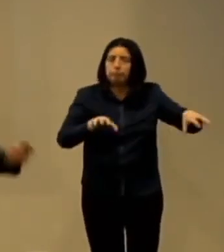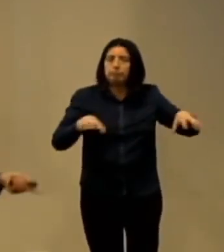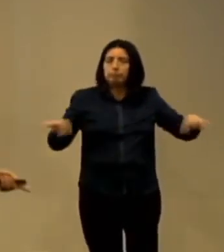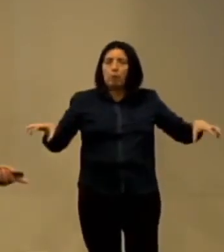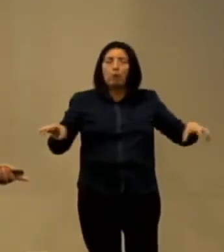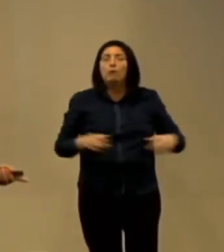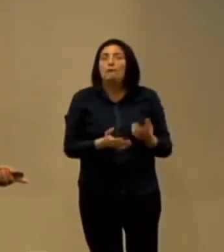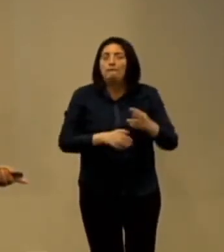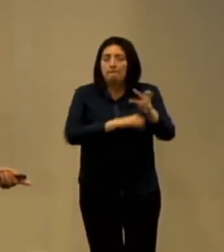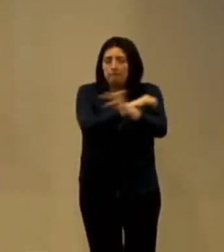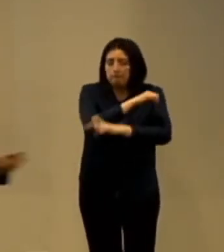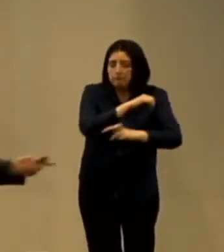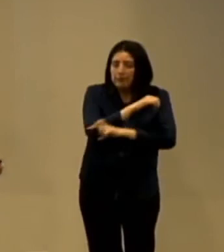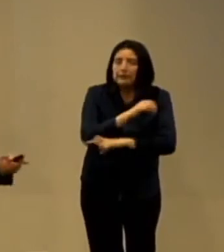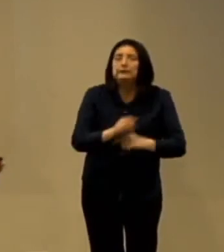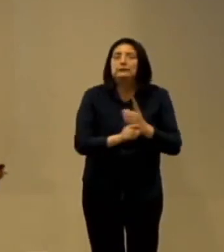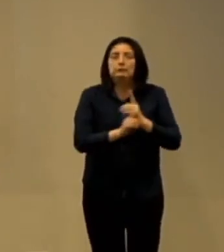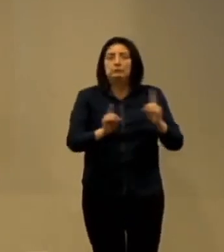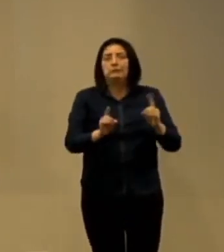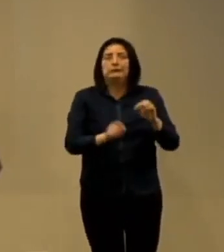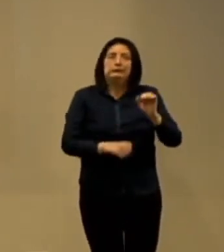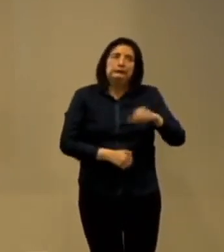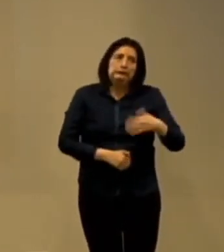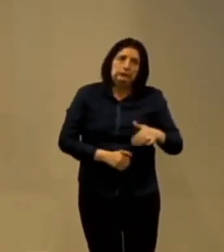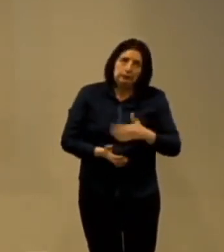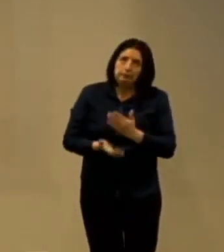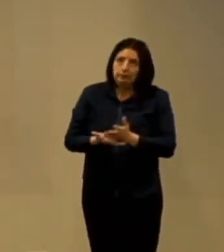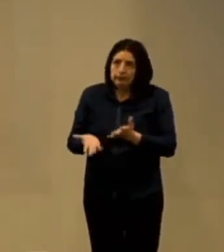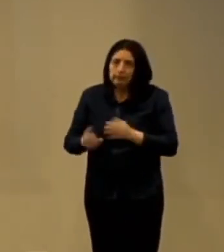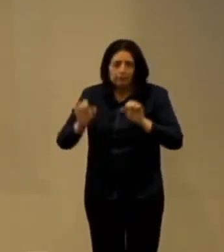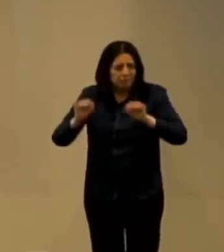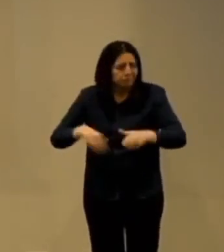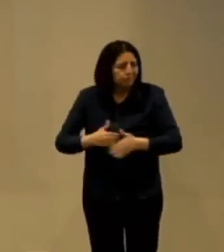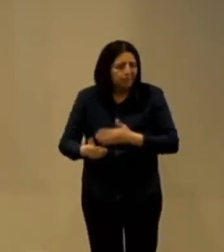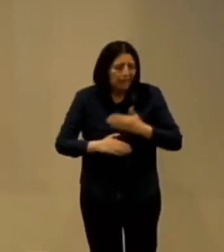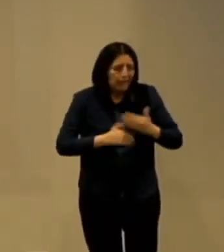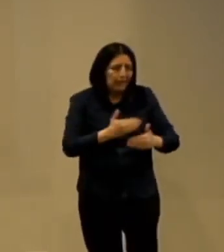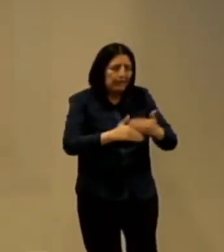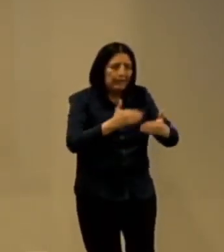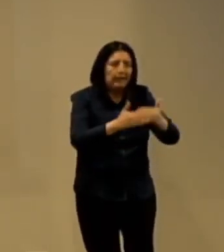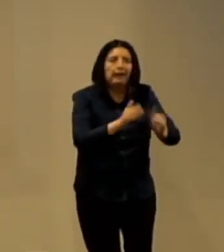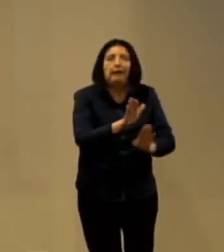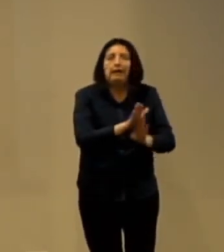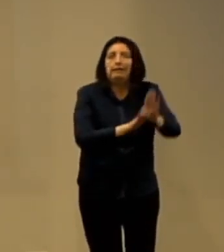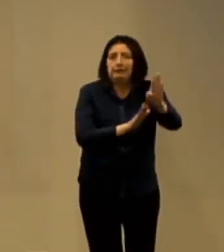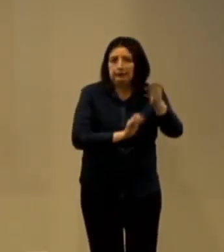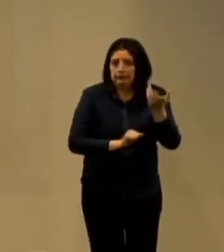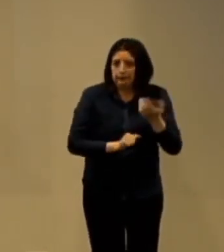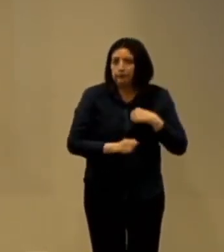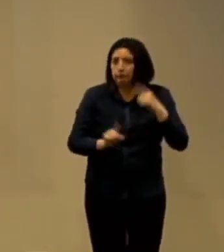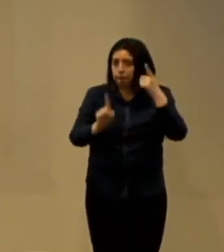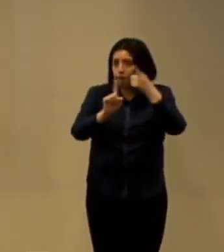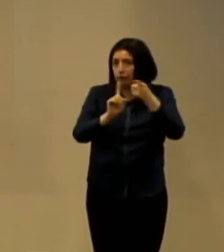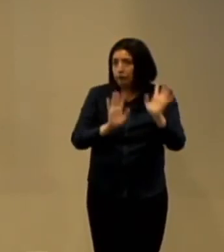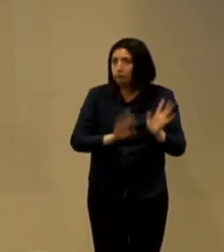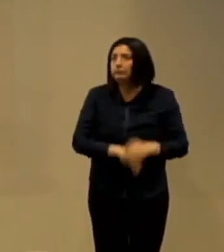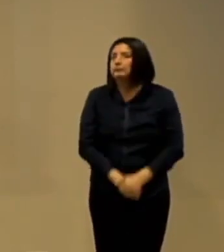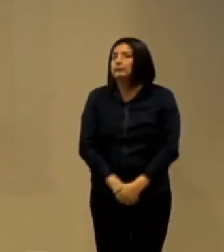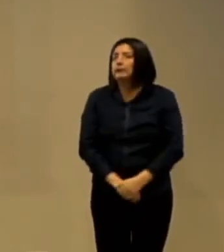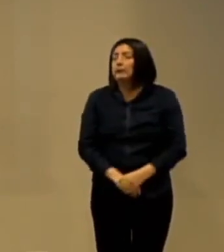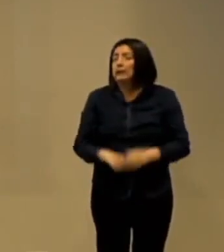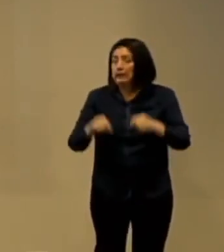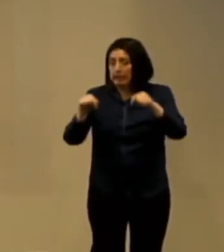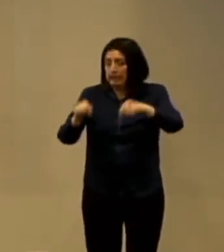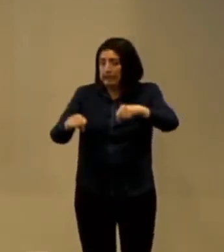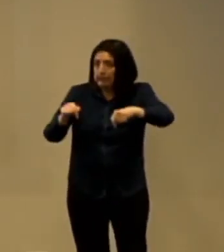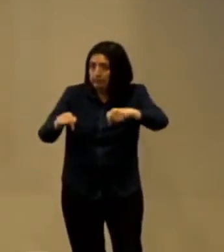que sea democrático, con todos los problemas que estamos pasando, pero avanzar. Ese es el camino que tenemos que nosotros orientarnos, ¿no es cierto? Pero aquí